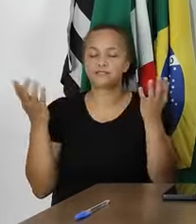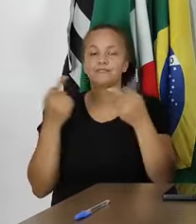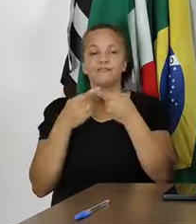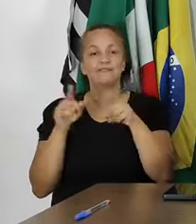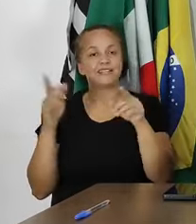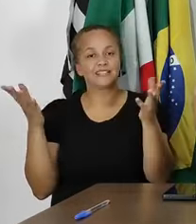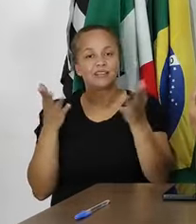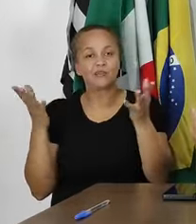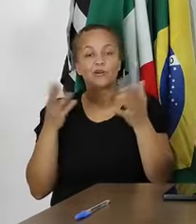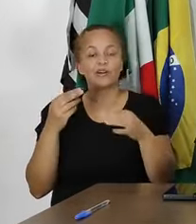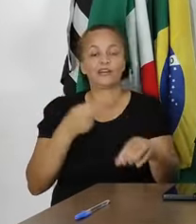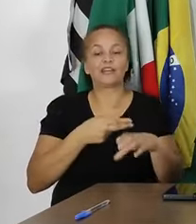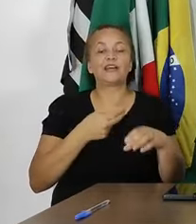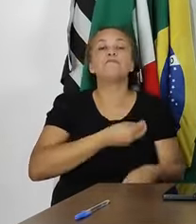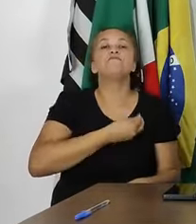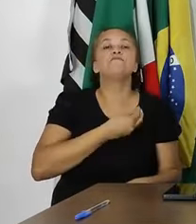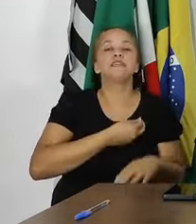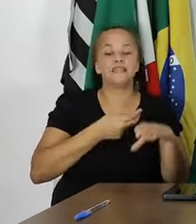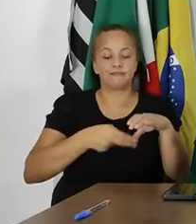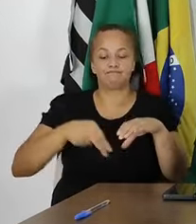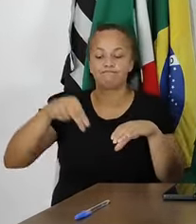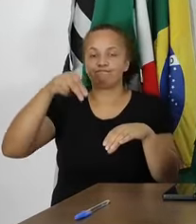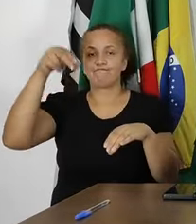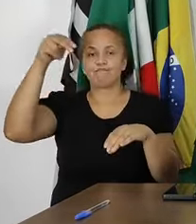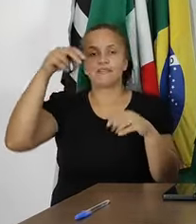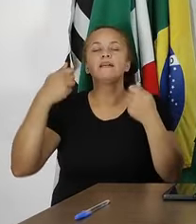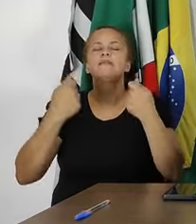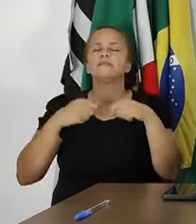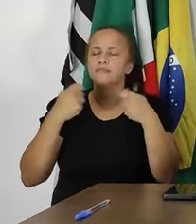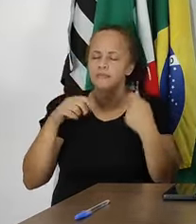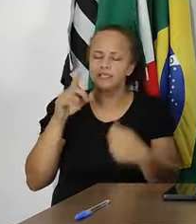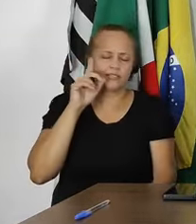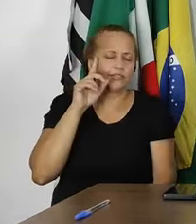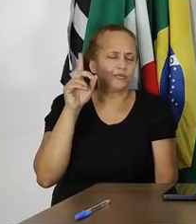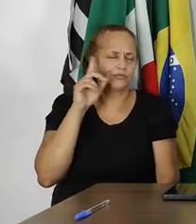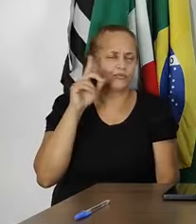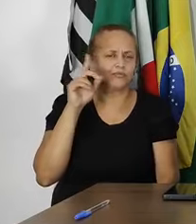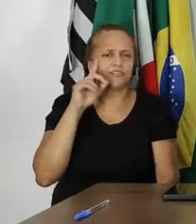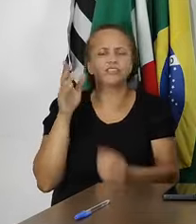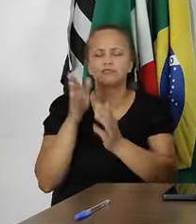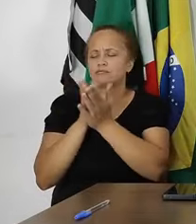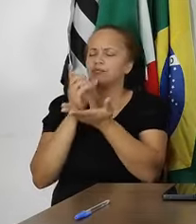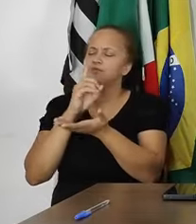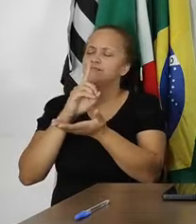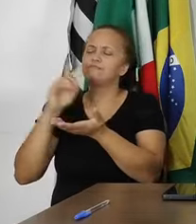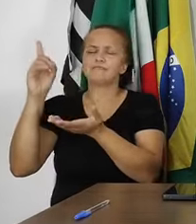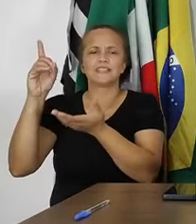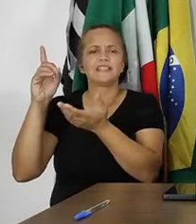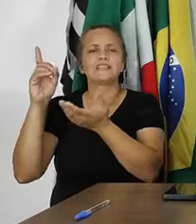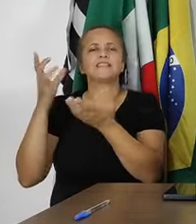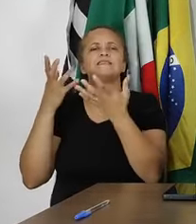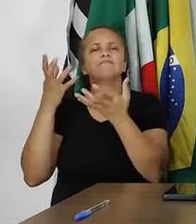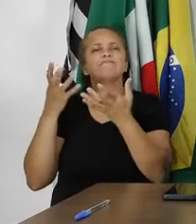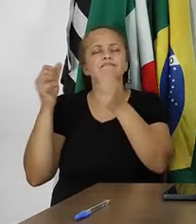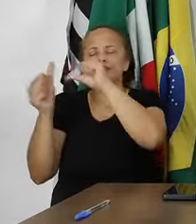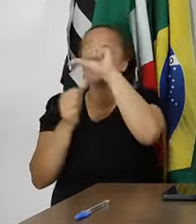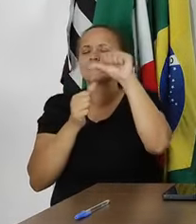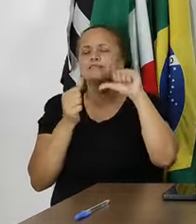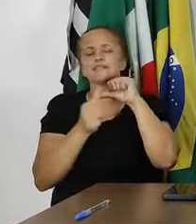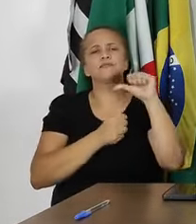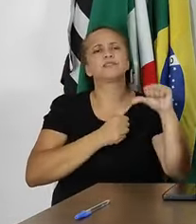Precisamos todos os dias, por meio da palavra de Deus, sermos transformados. Transformados